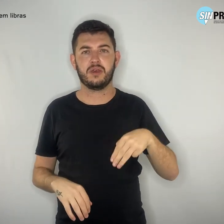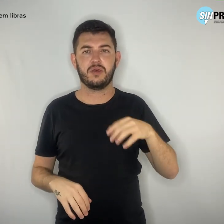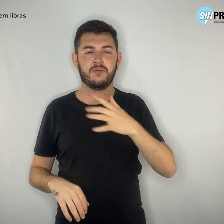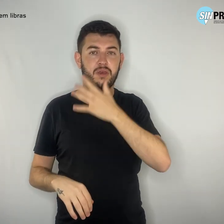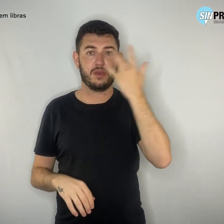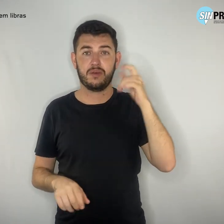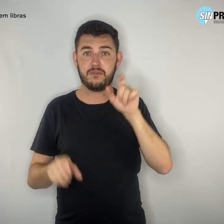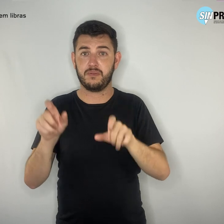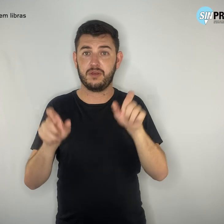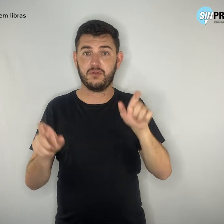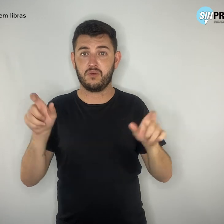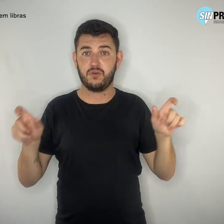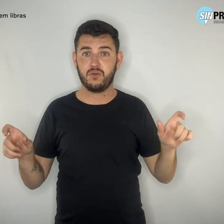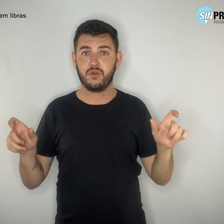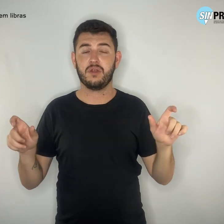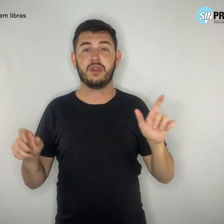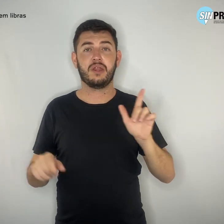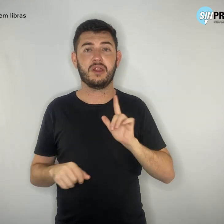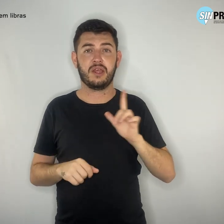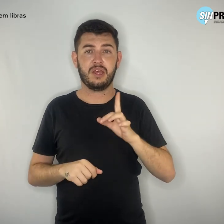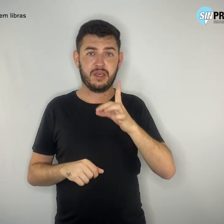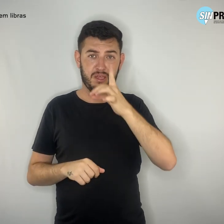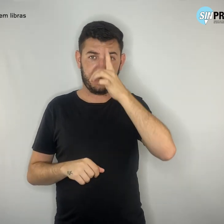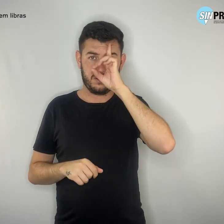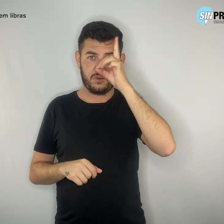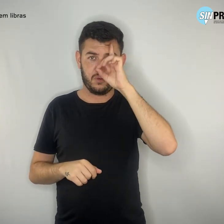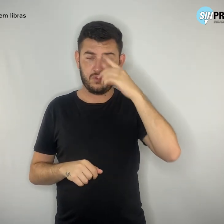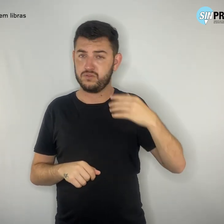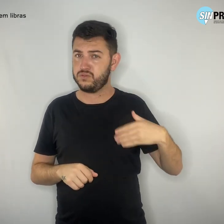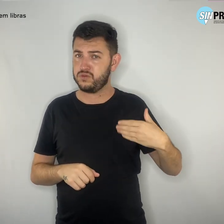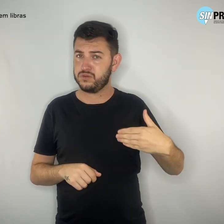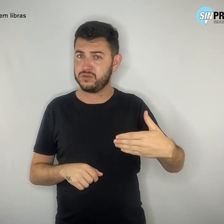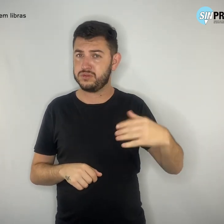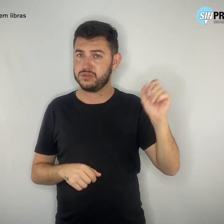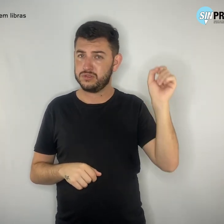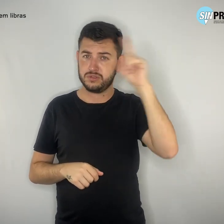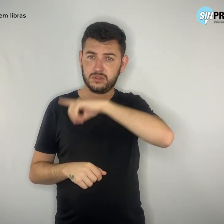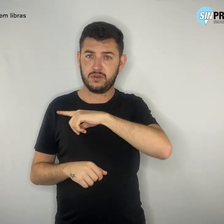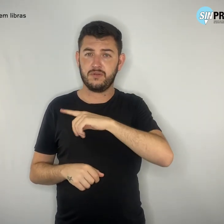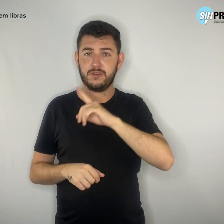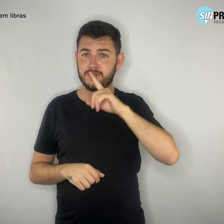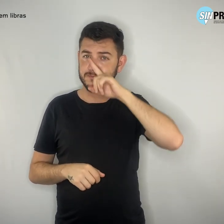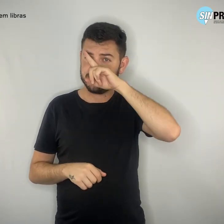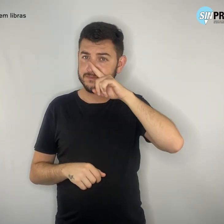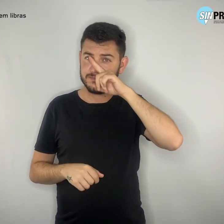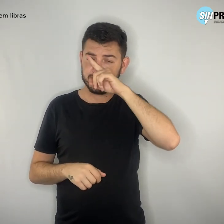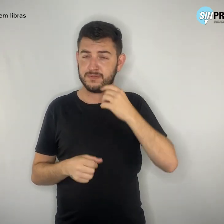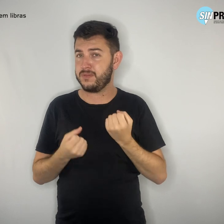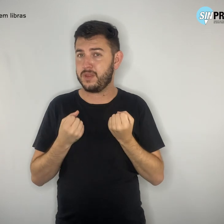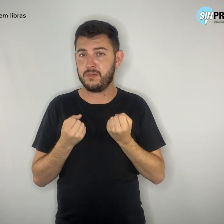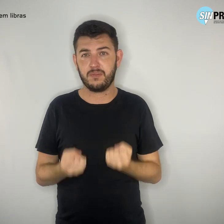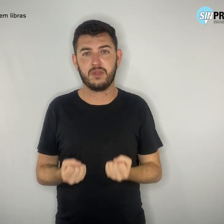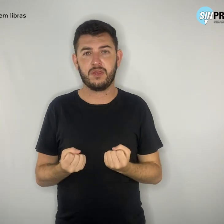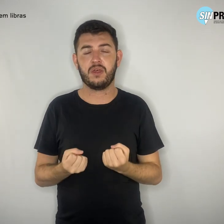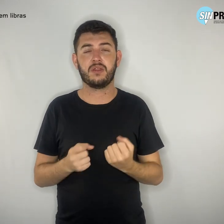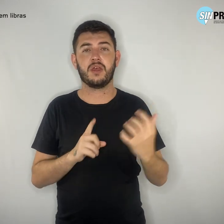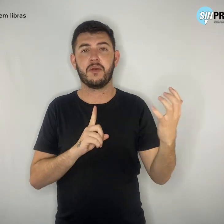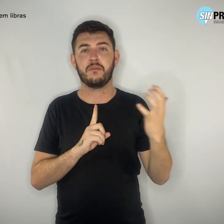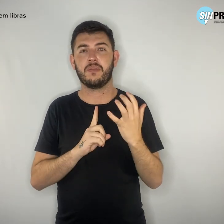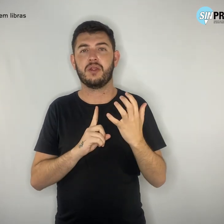submetidos a rotinas estafantes que envolvem os riscos e a pressão que vivenciam no exercício da